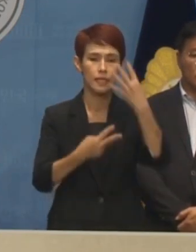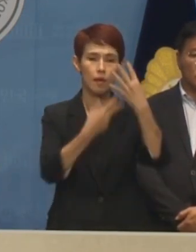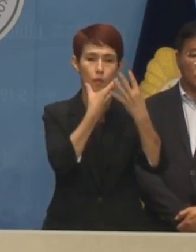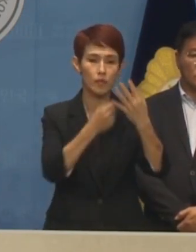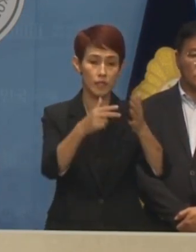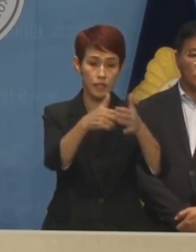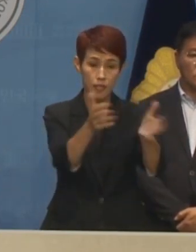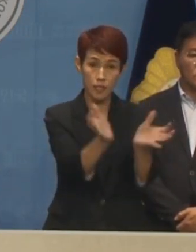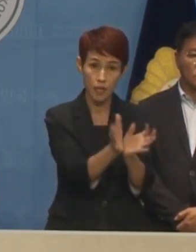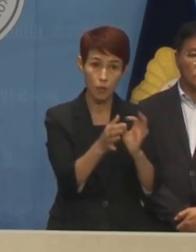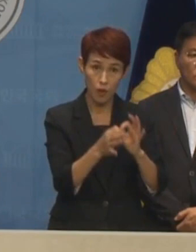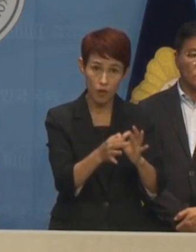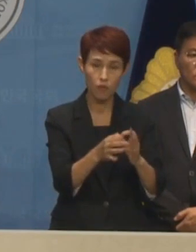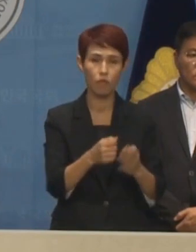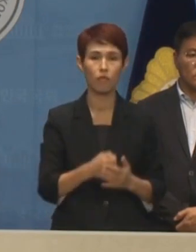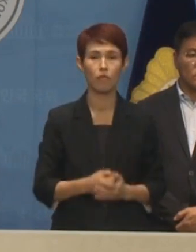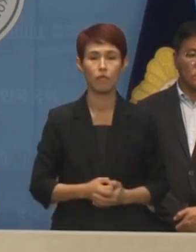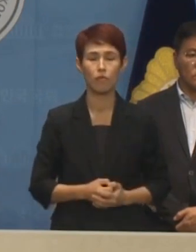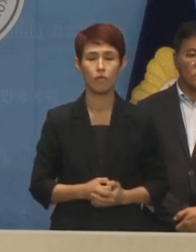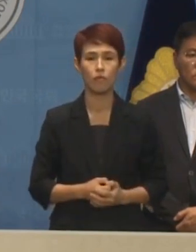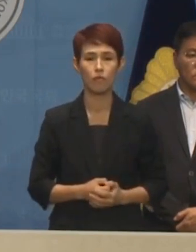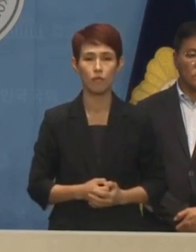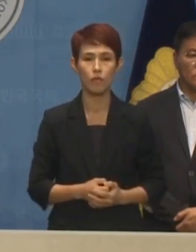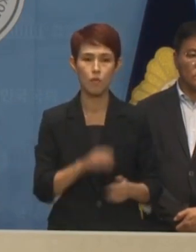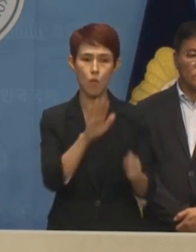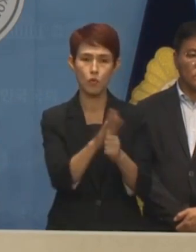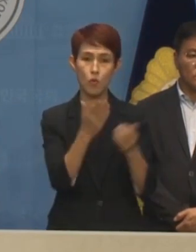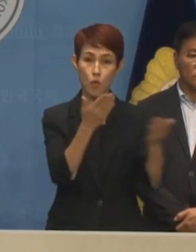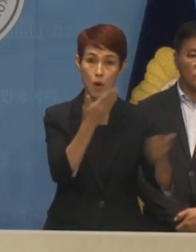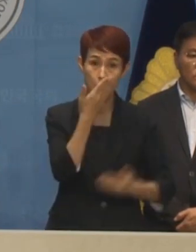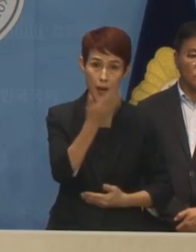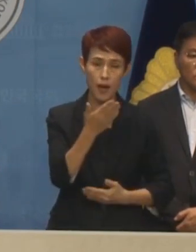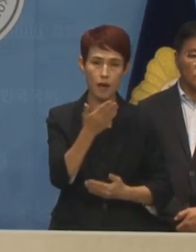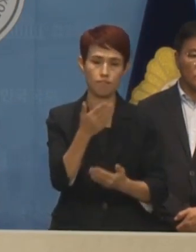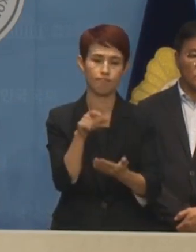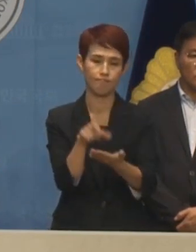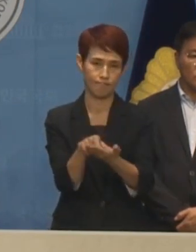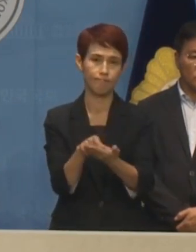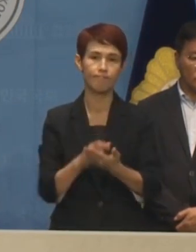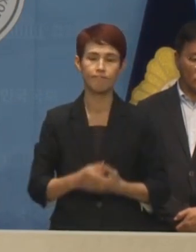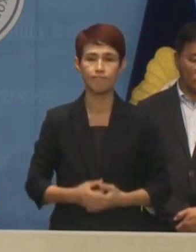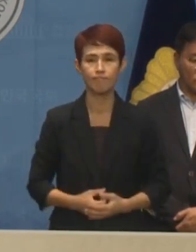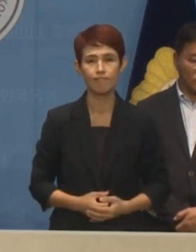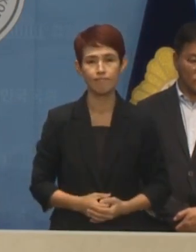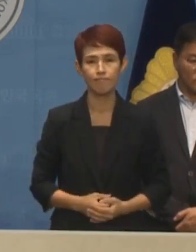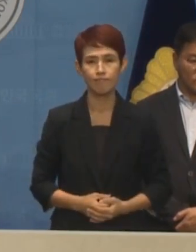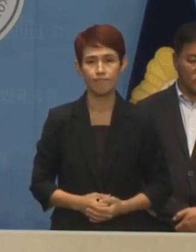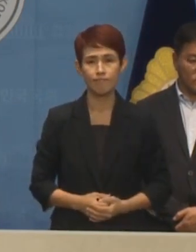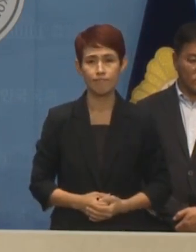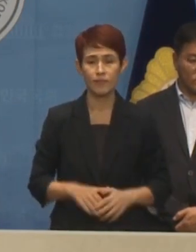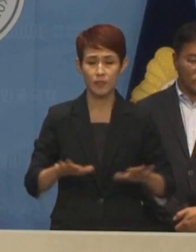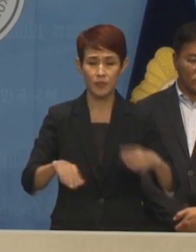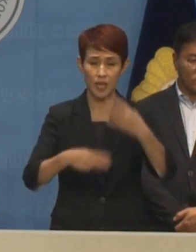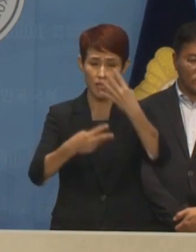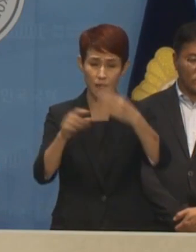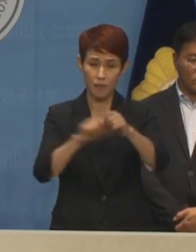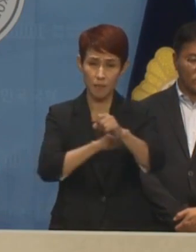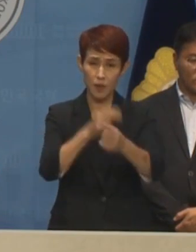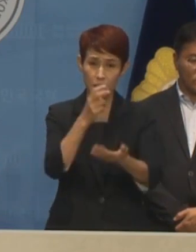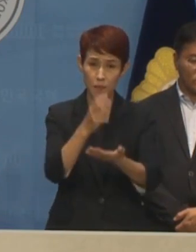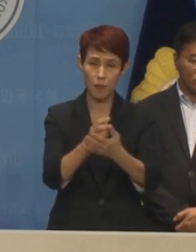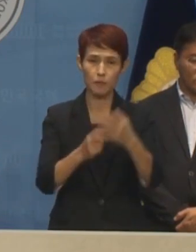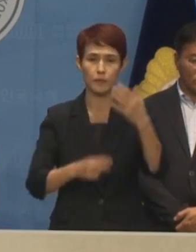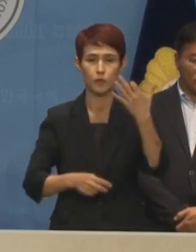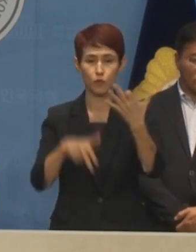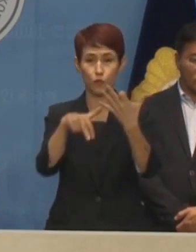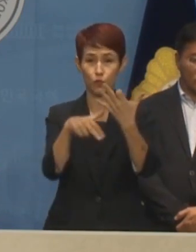복지의료재단에 대해 출연 또는 보조할 수 있도록 하였습니다. 현재 4.3 특별법